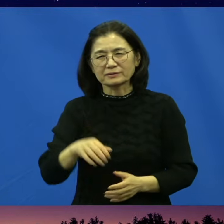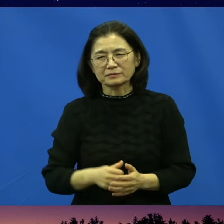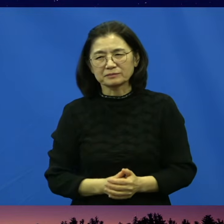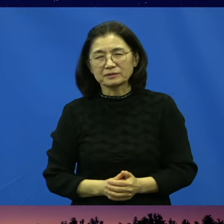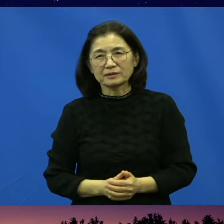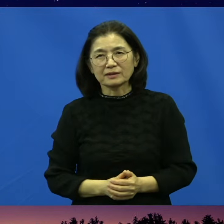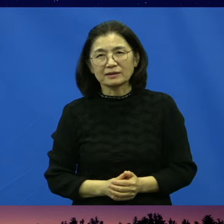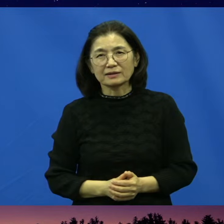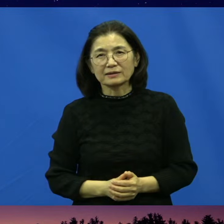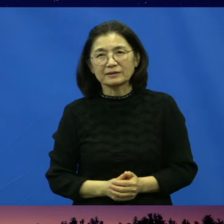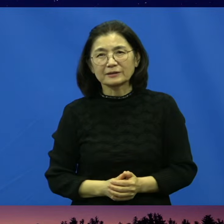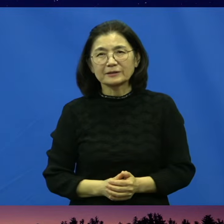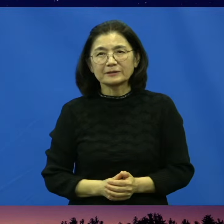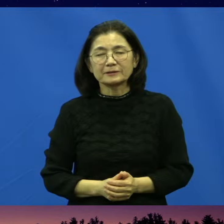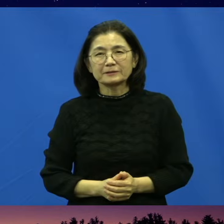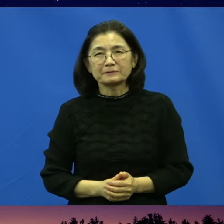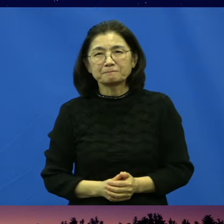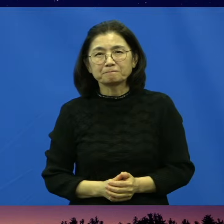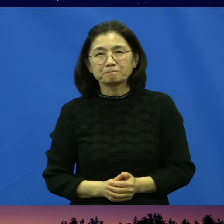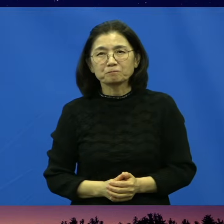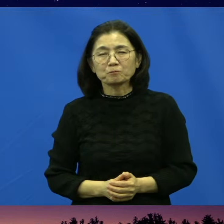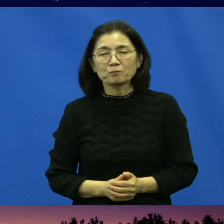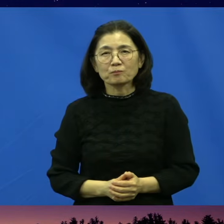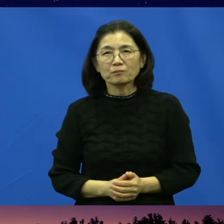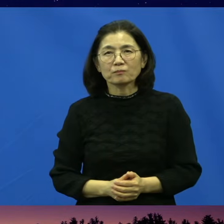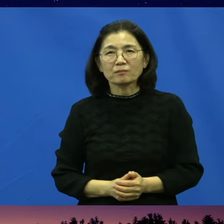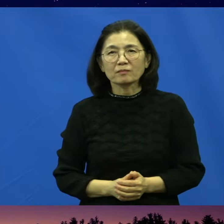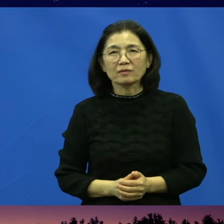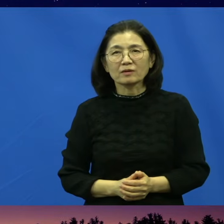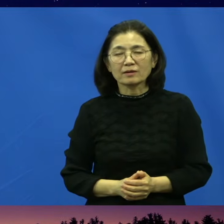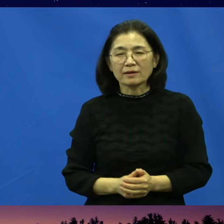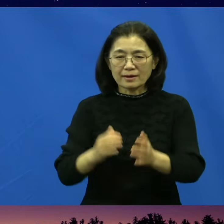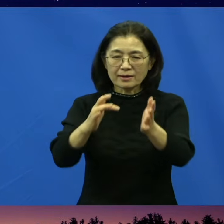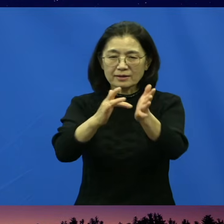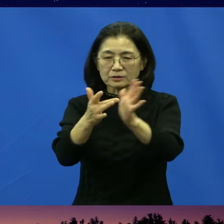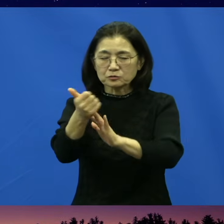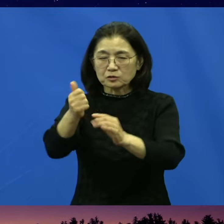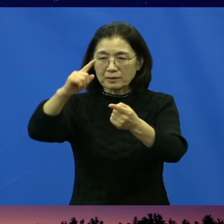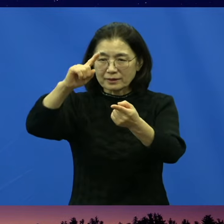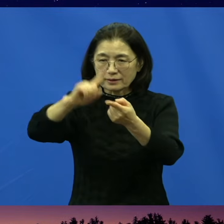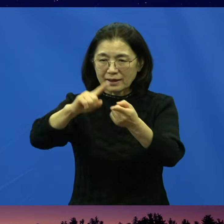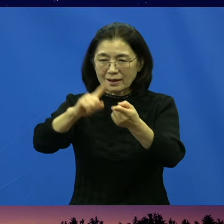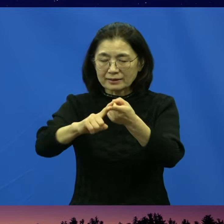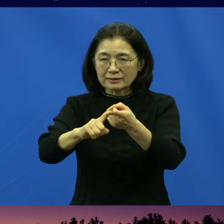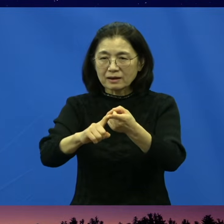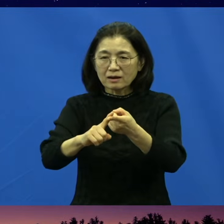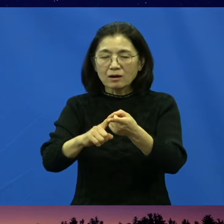여러분, 이 두 개의 예수님을 향한 호칭은 완전히 다른 것입니다.